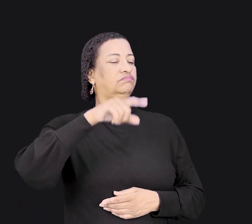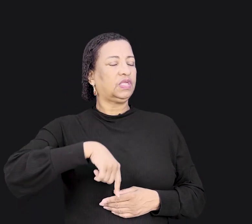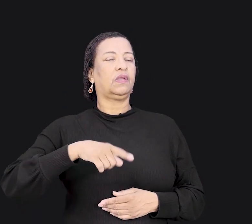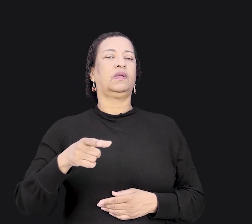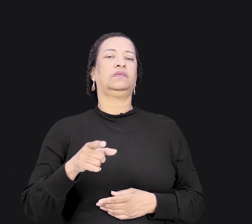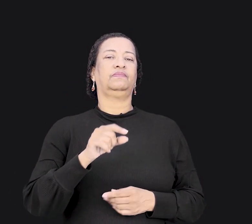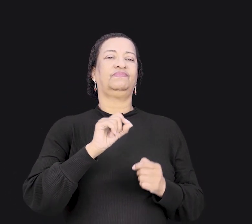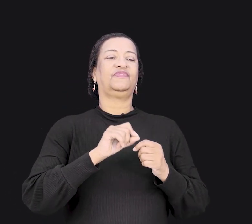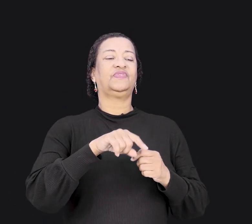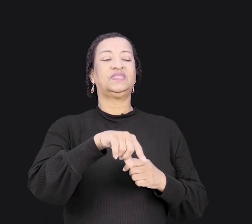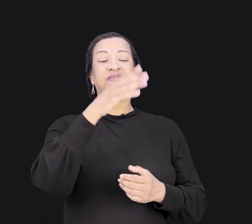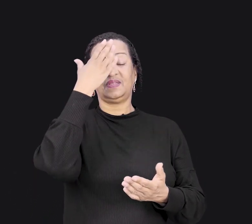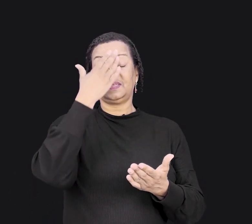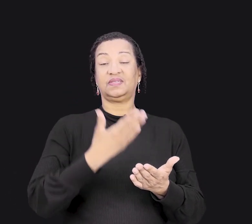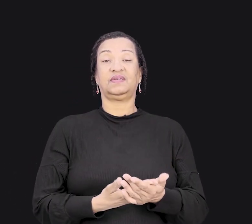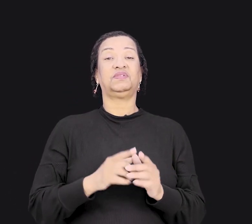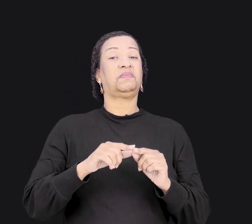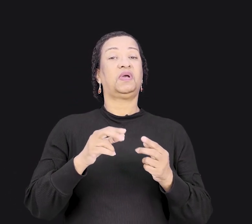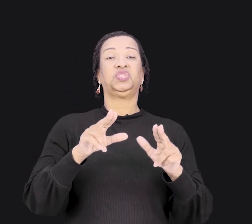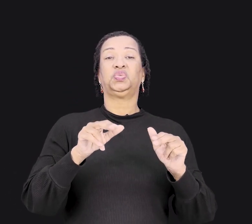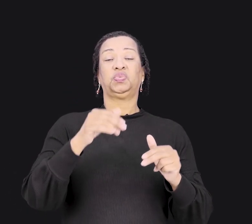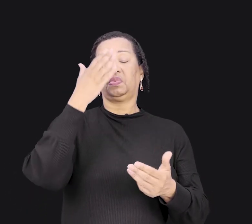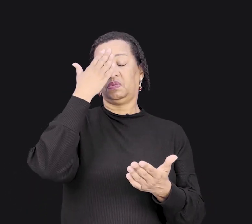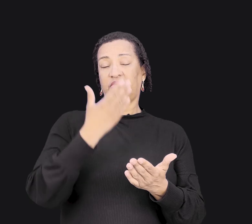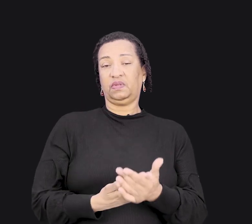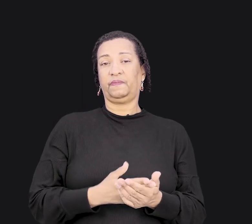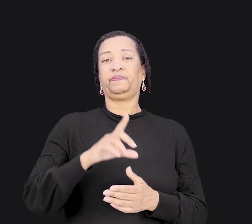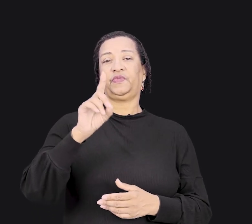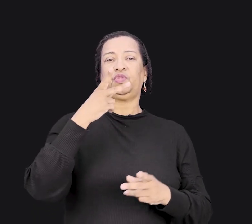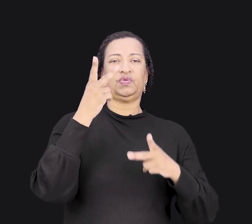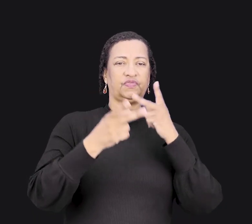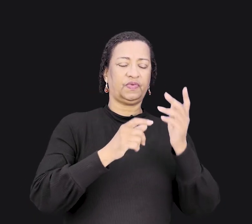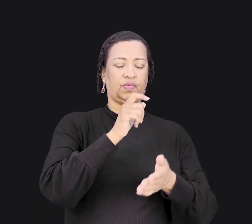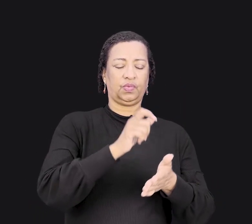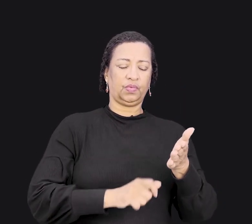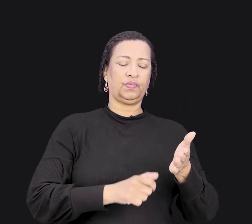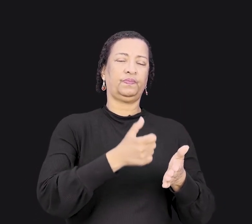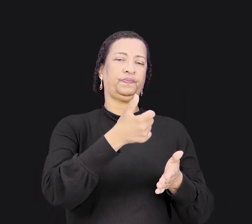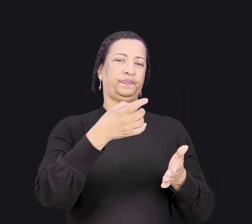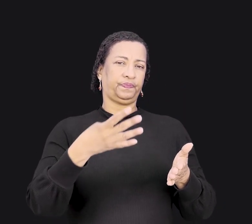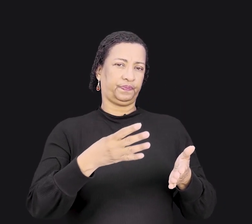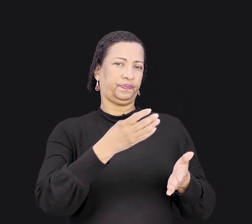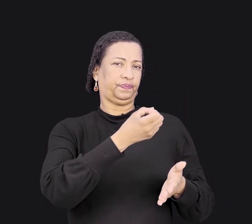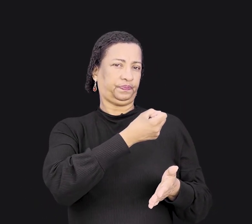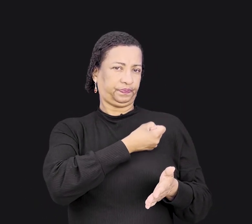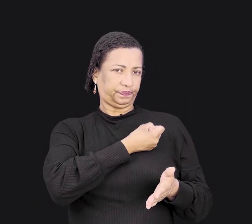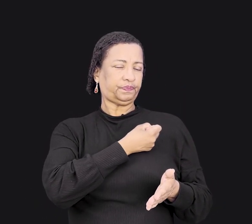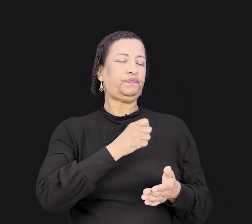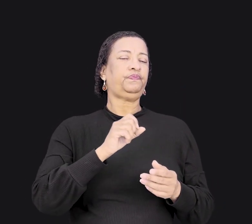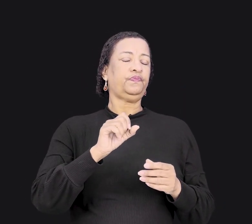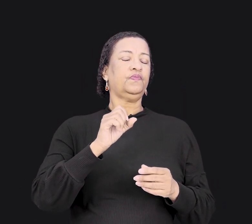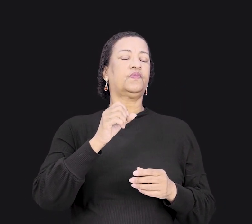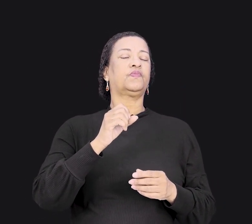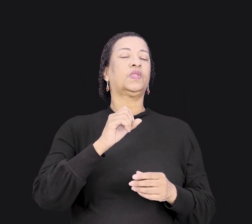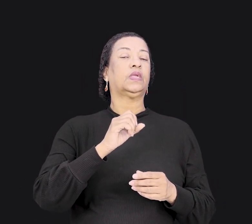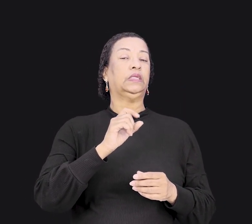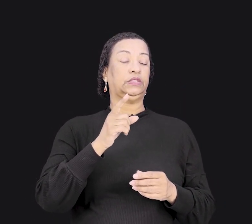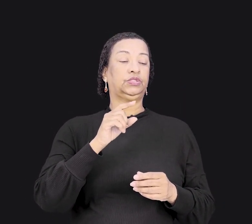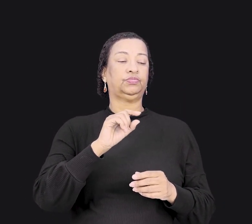creram. Por isso Deus disse no capítulo 14 de Números, Juro pela glória do Senhor que enche toda a terra, que nenhum